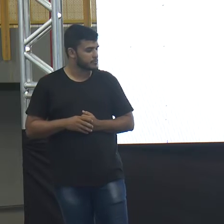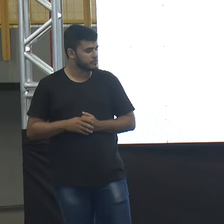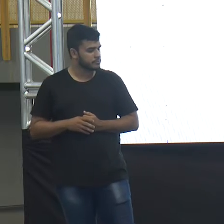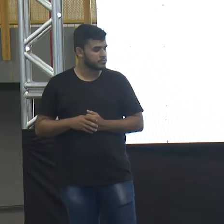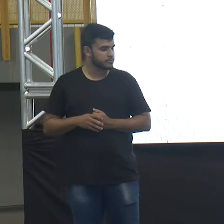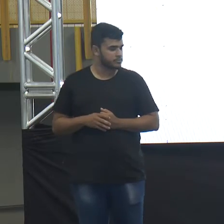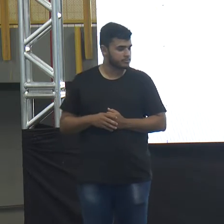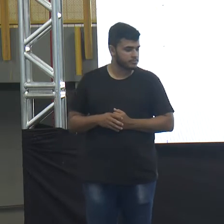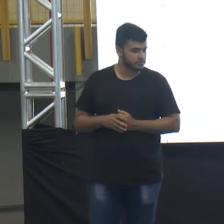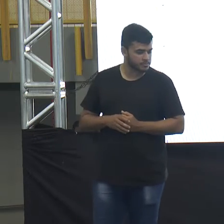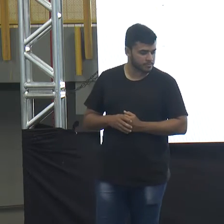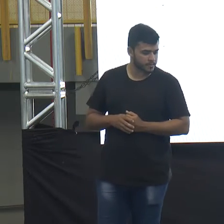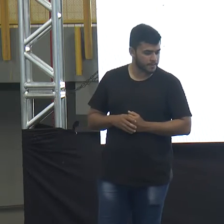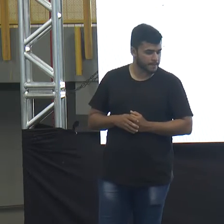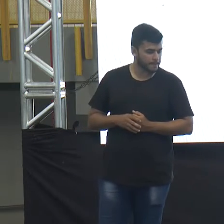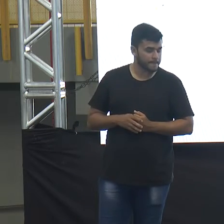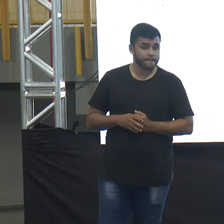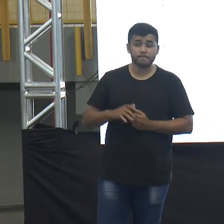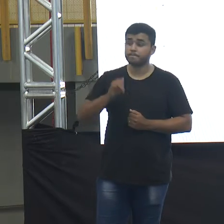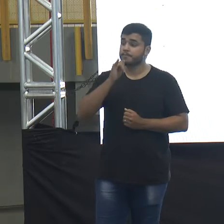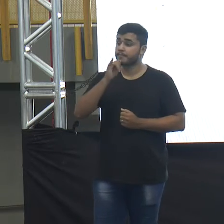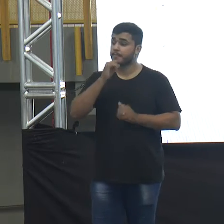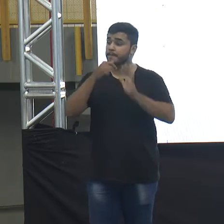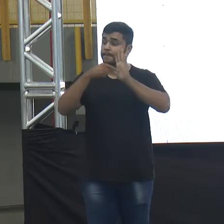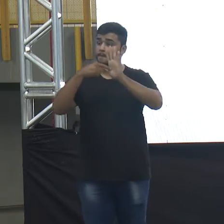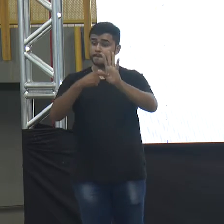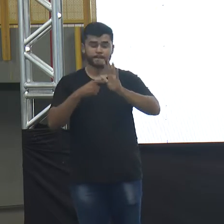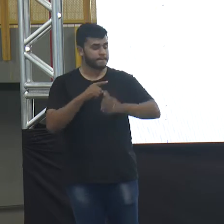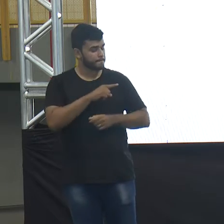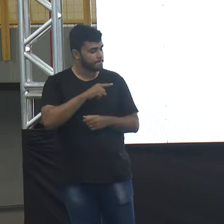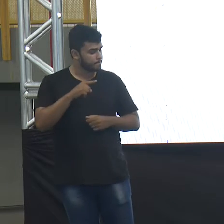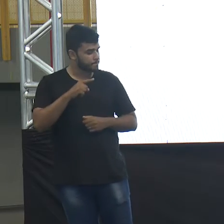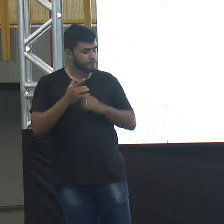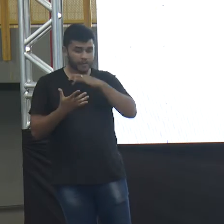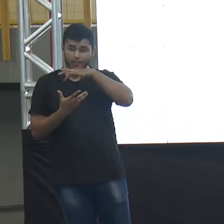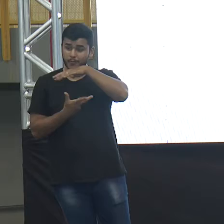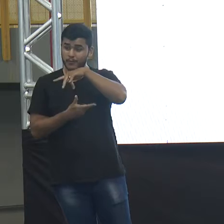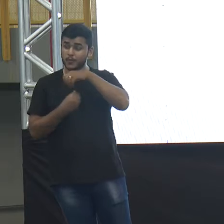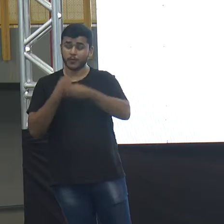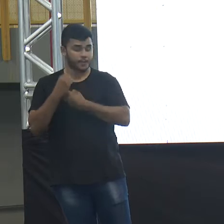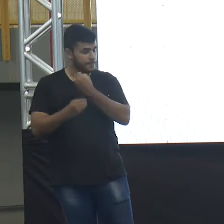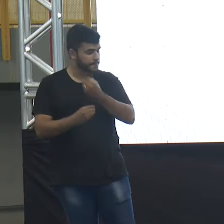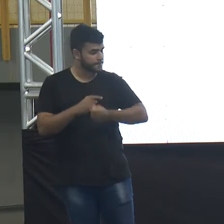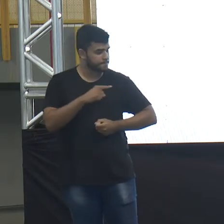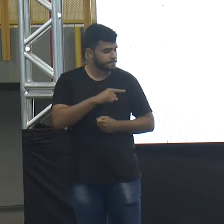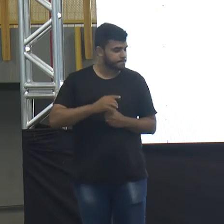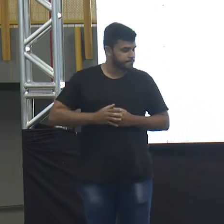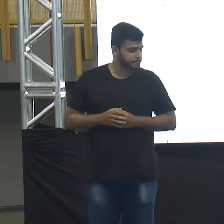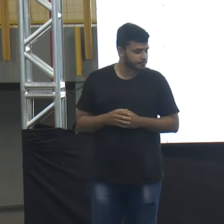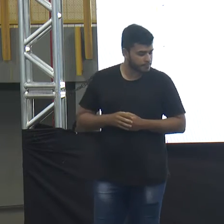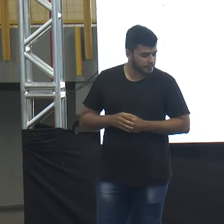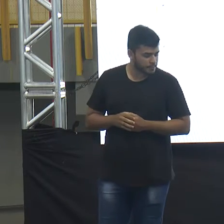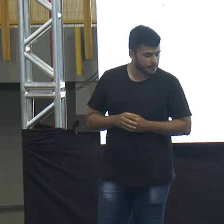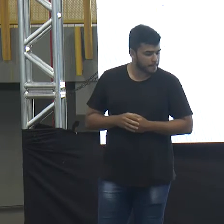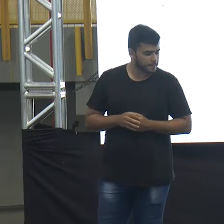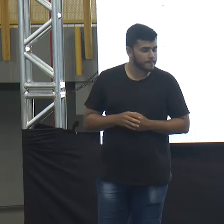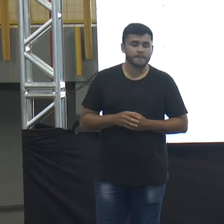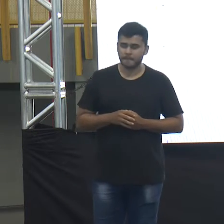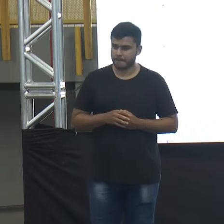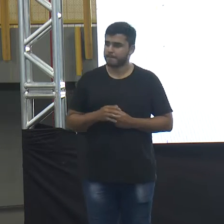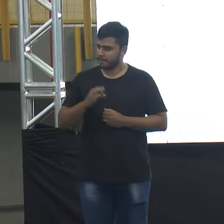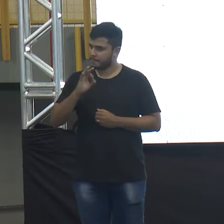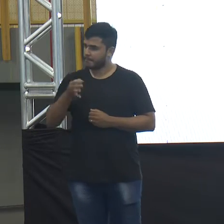introdução aqui. Lembra que aqui não está invertido não. A gente sabe